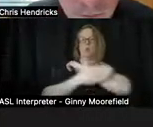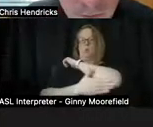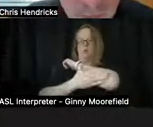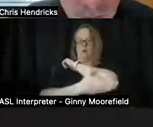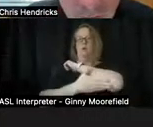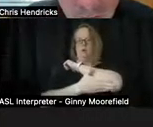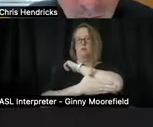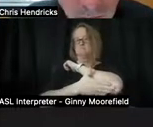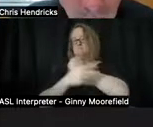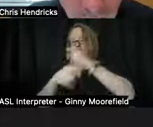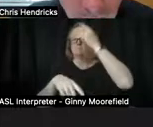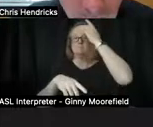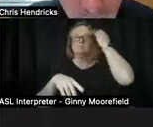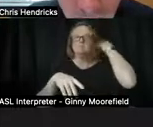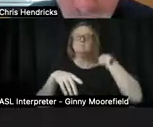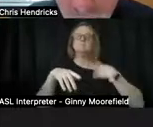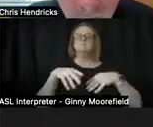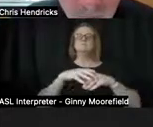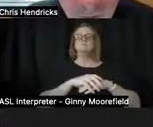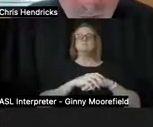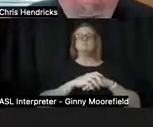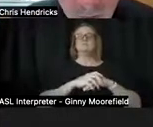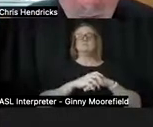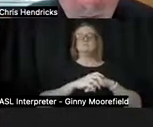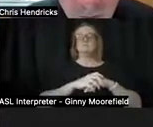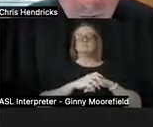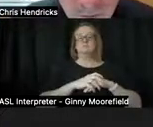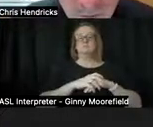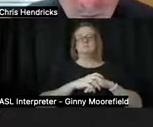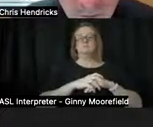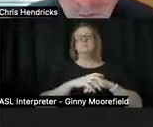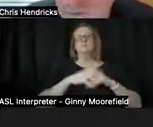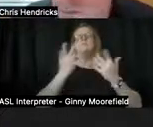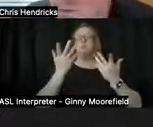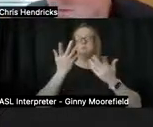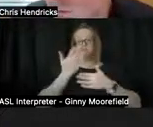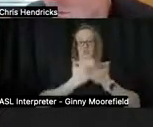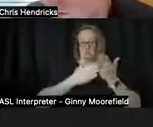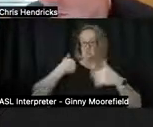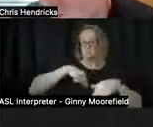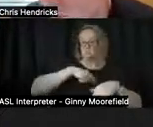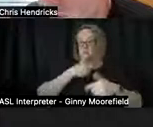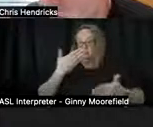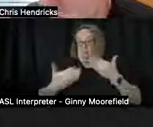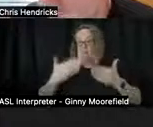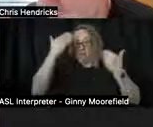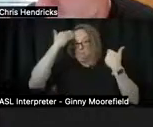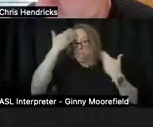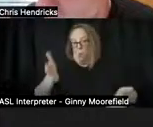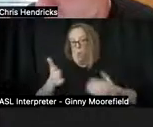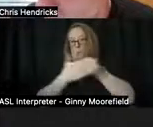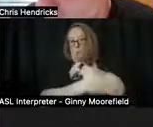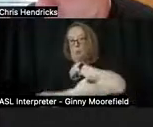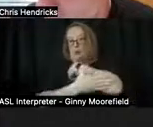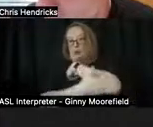ustedes viven yo no sé ustedes pero algunos de nosotros quizás no sepamos En